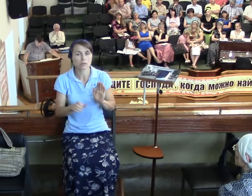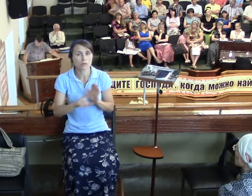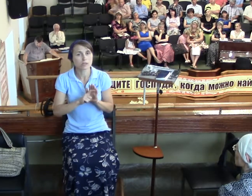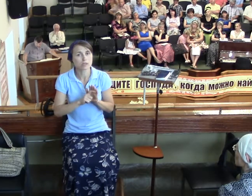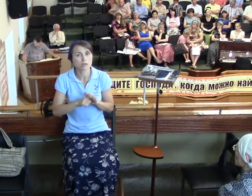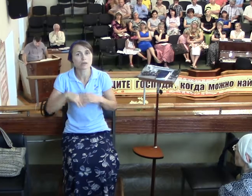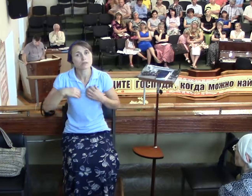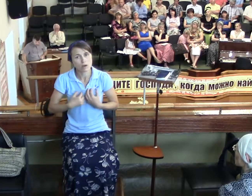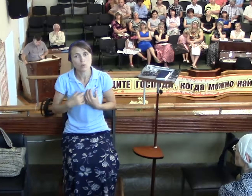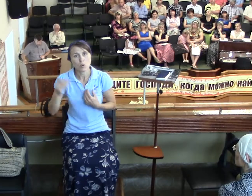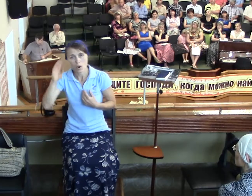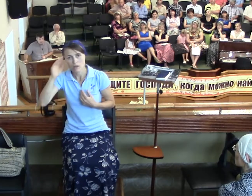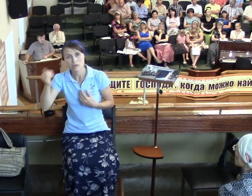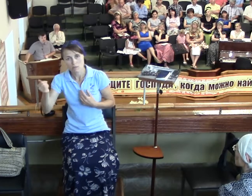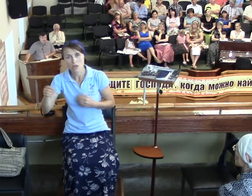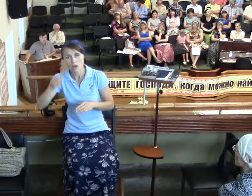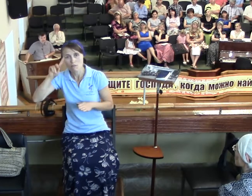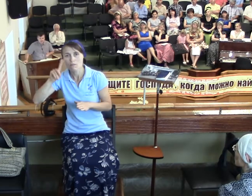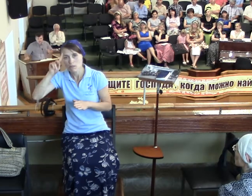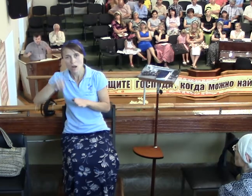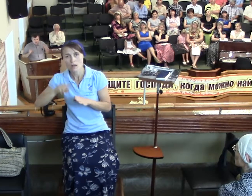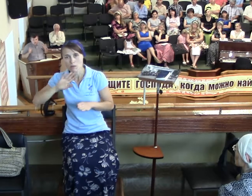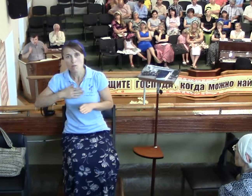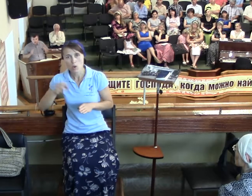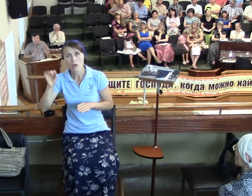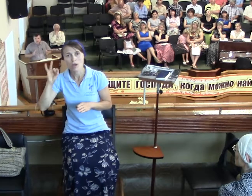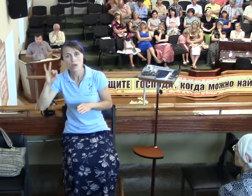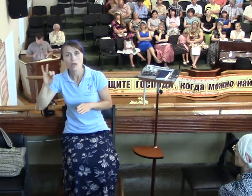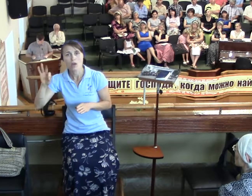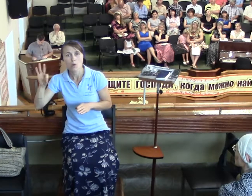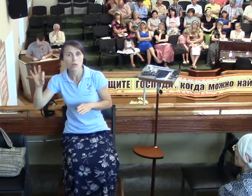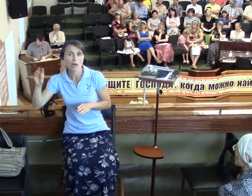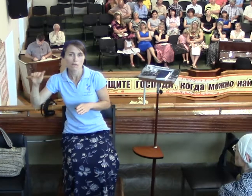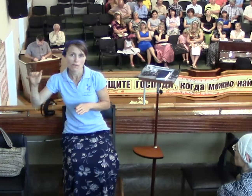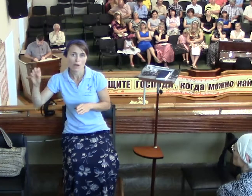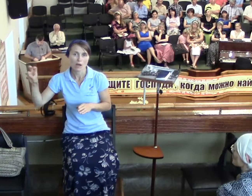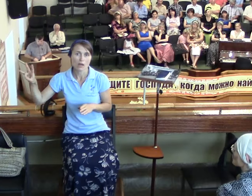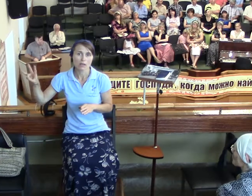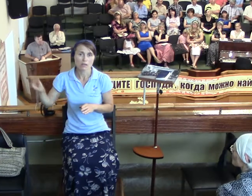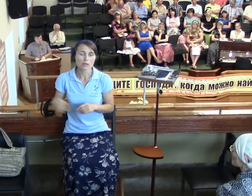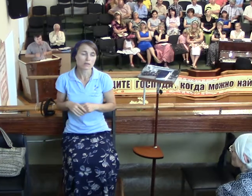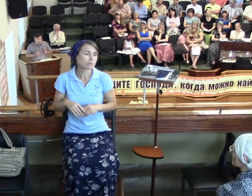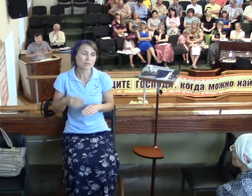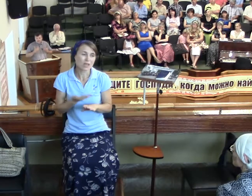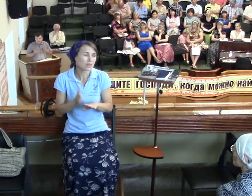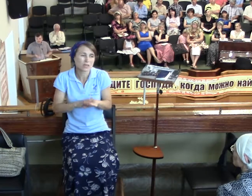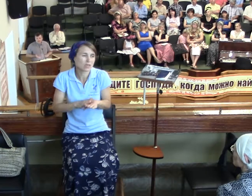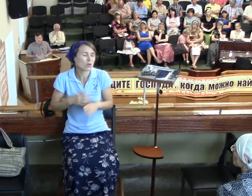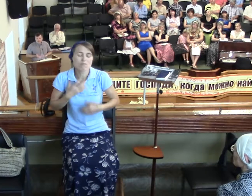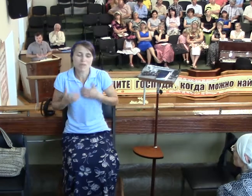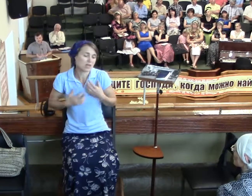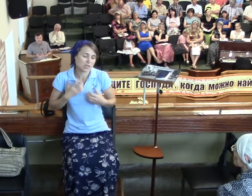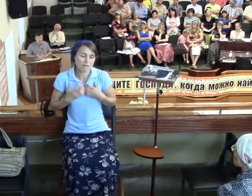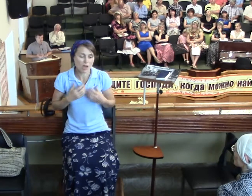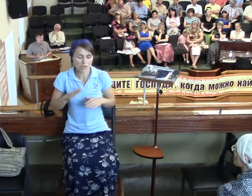была для меня превыше любви женской». Мы видим, как он очень тяжело переживает смерть своего друга, но Бог нас с